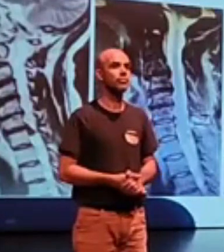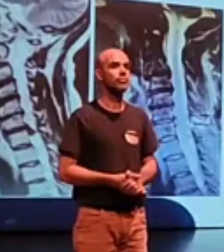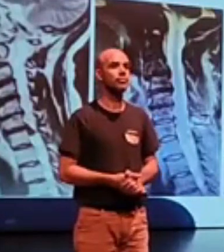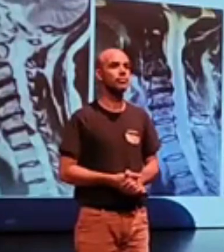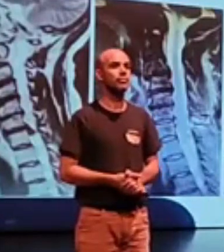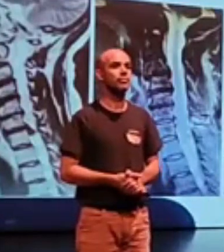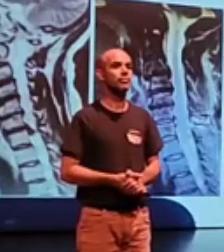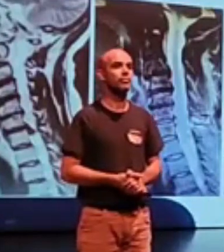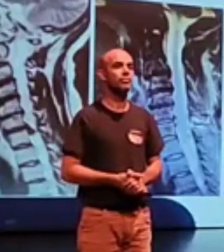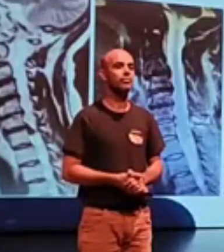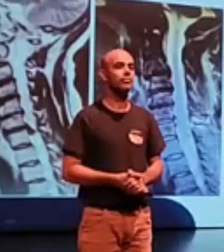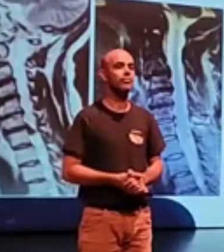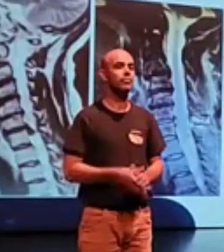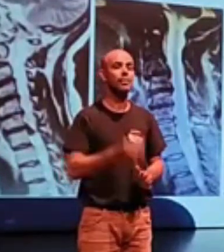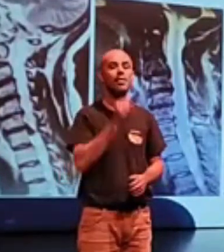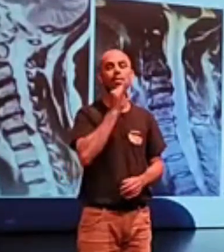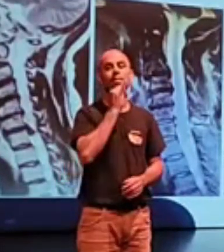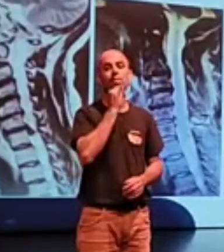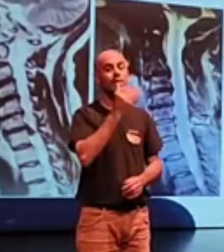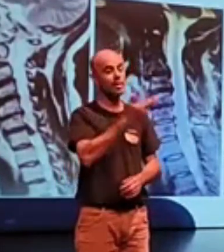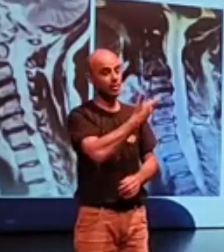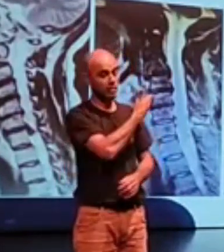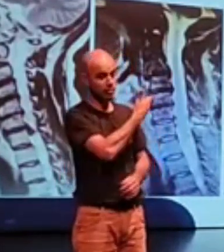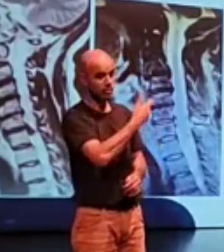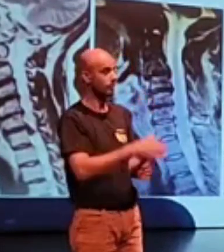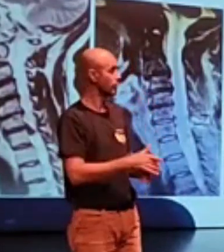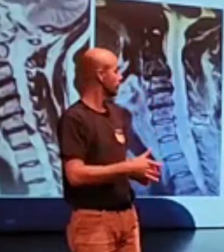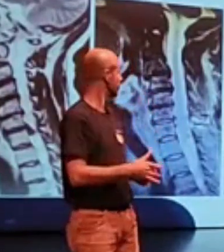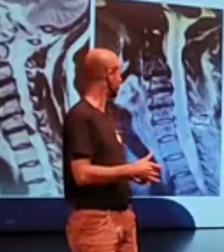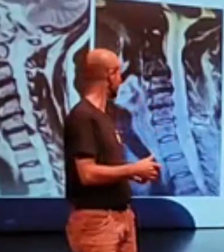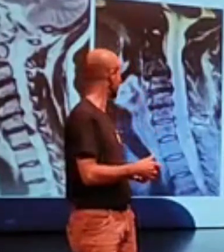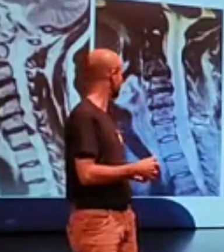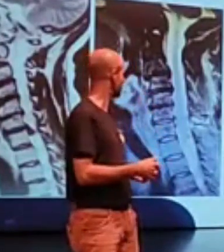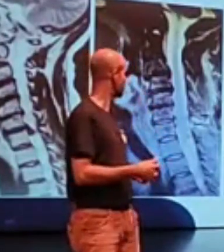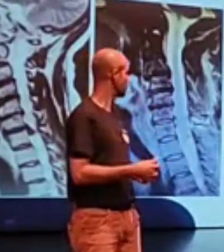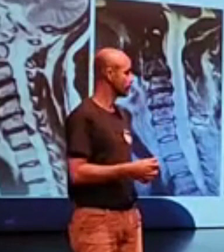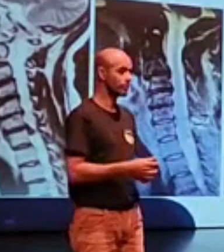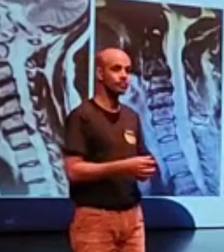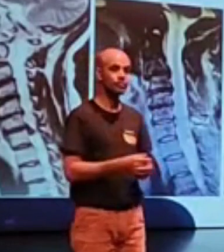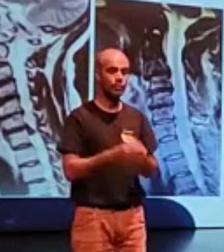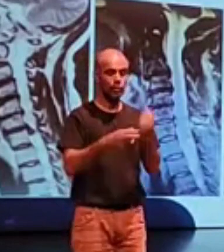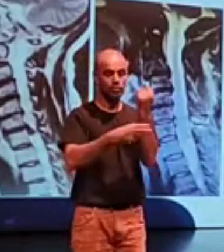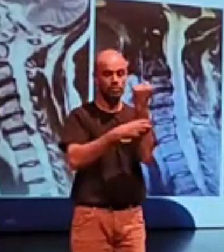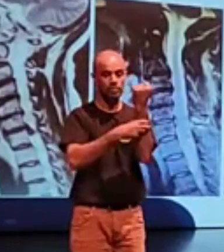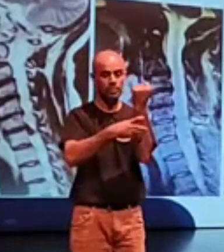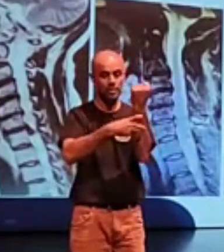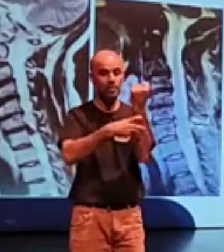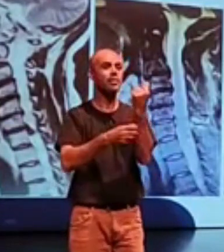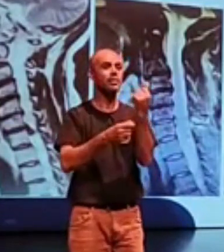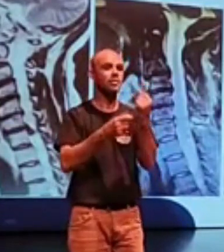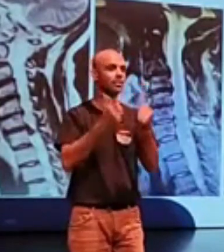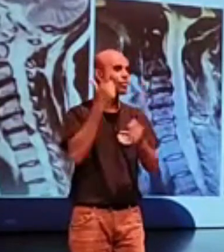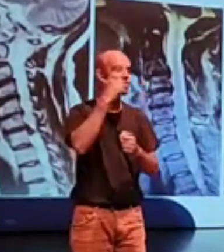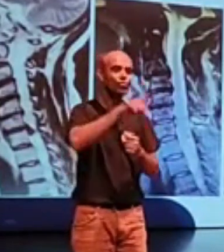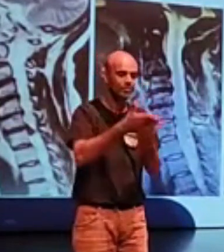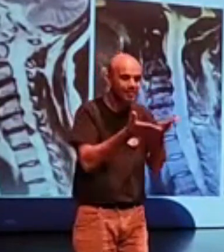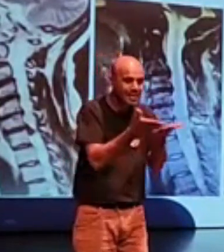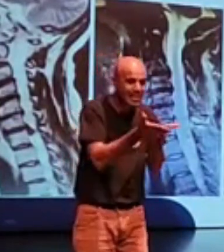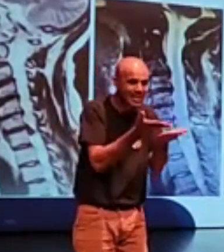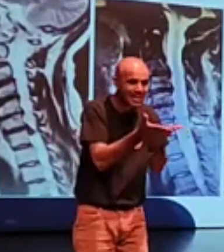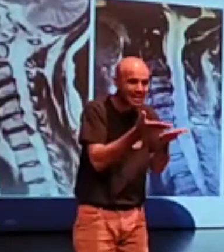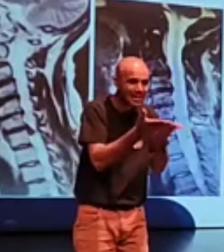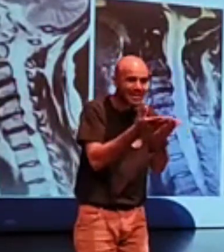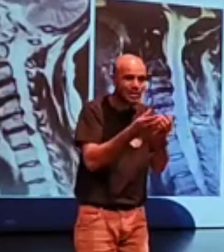Outras coisas aqui, por exemplo, esse caso. É um caso de uma hérnia cervical que até pouco tempo o pessoal me falava que eu não conseguiria tratar. Ela